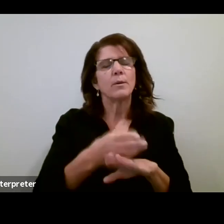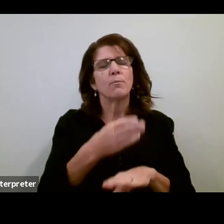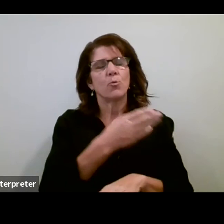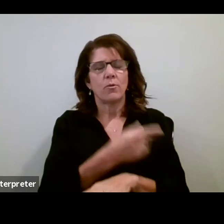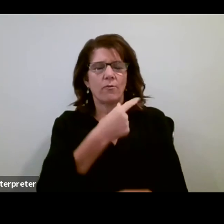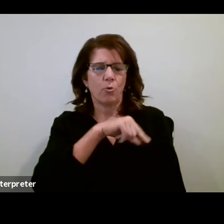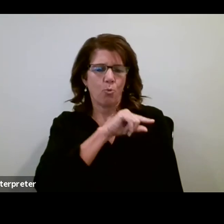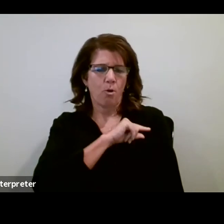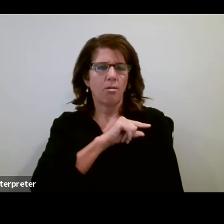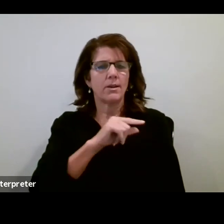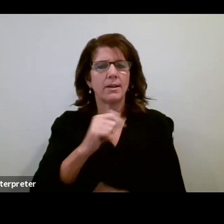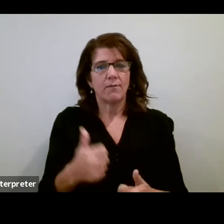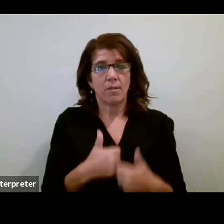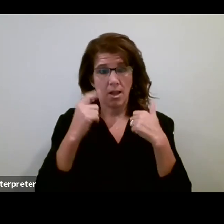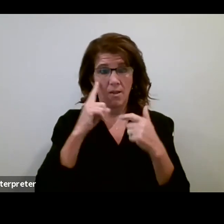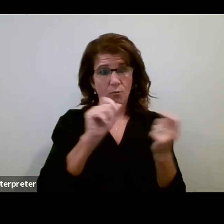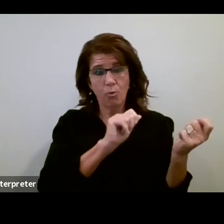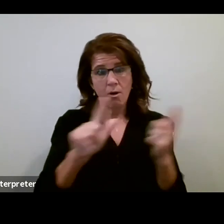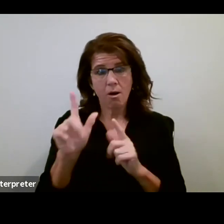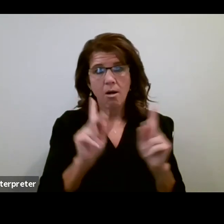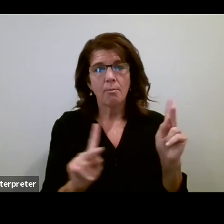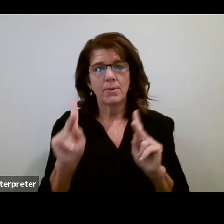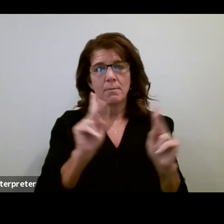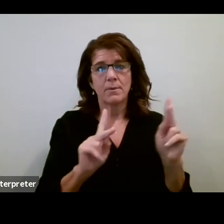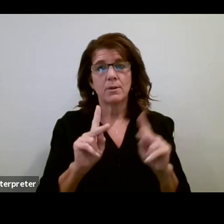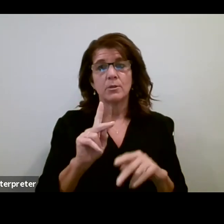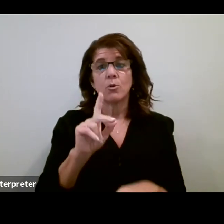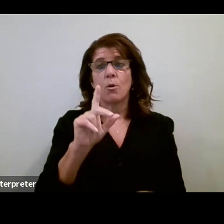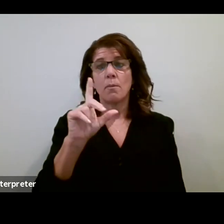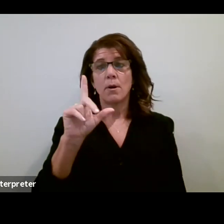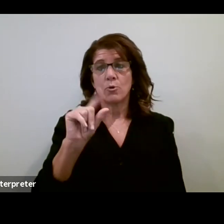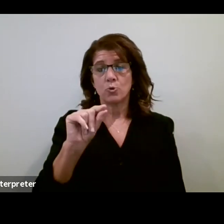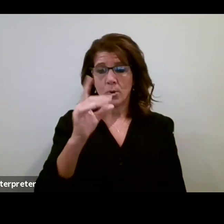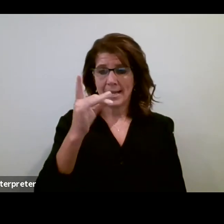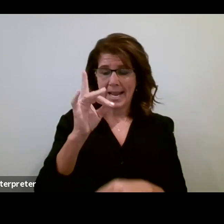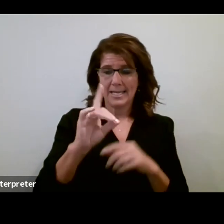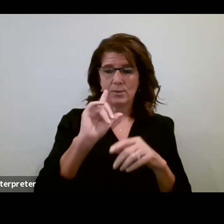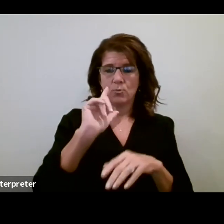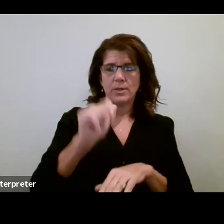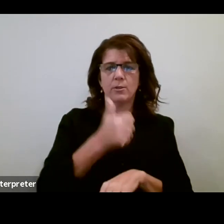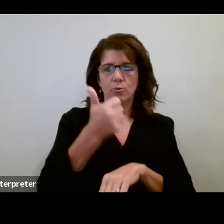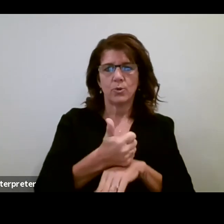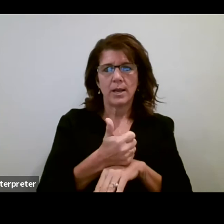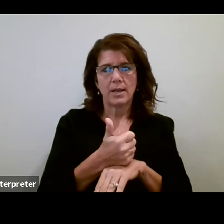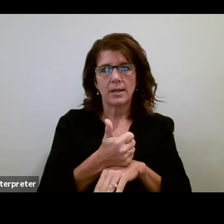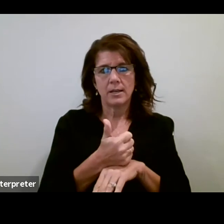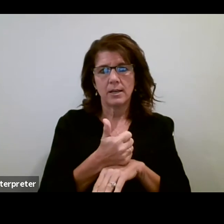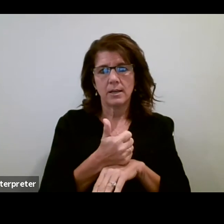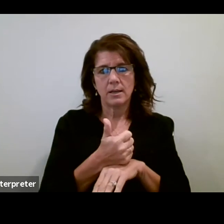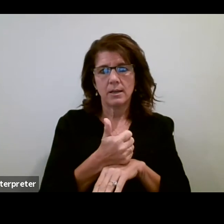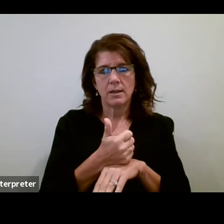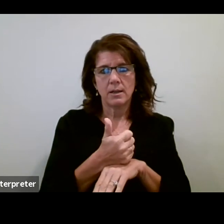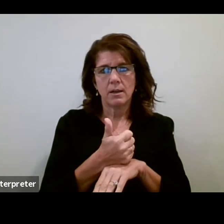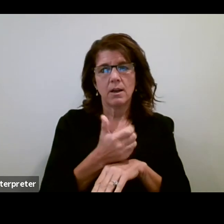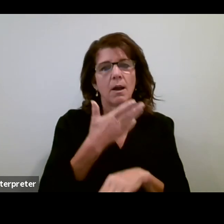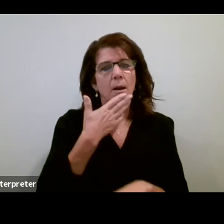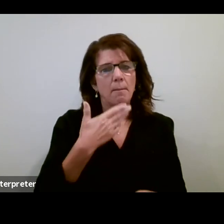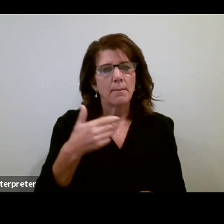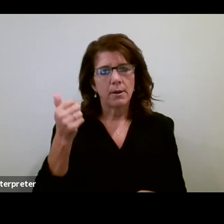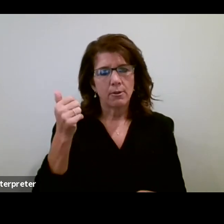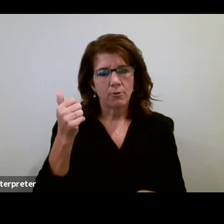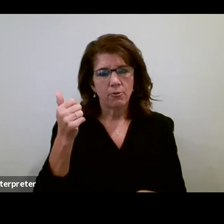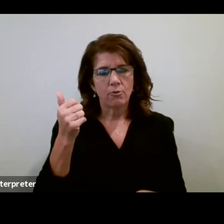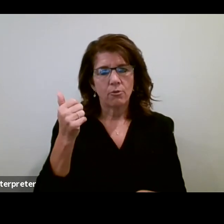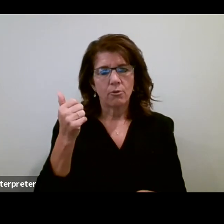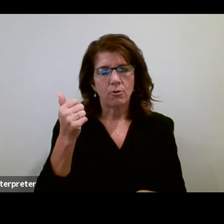año 2018 creamos el programa Adulto Mayor, Adulto Mejor, el cual trabajamos junto